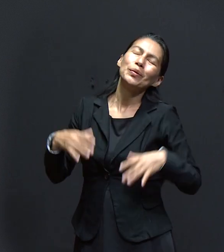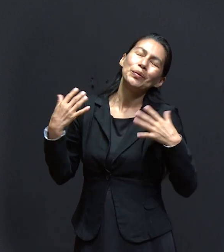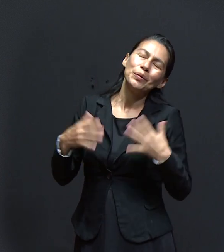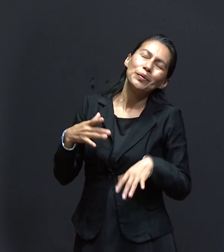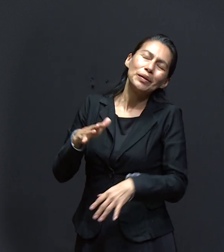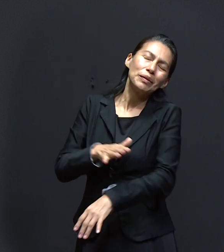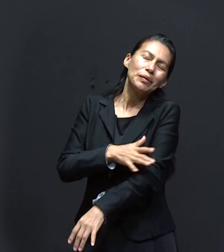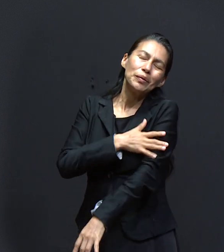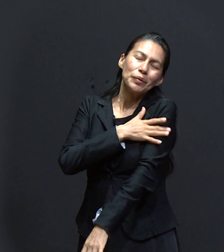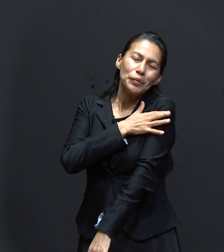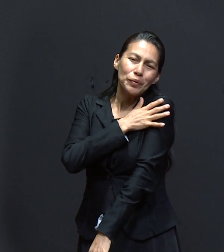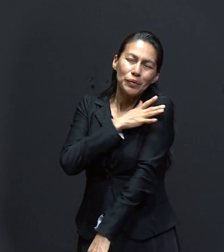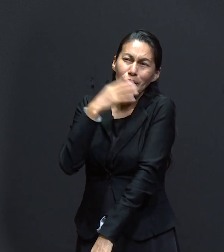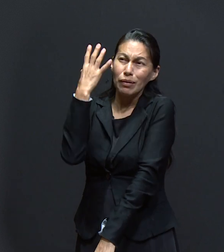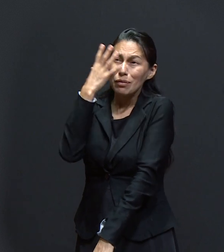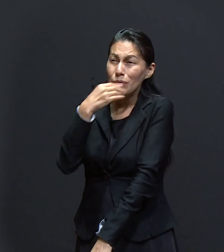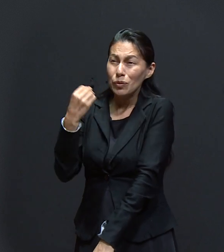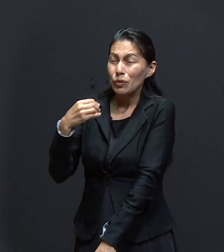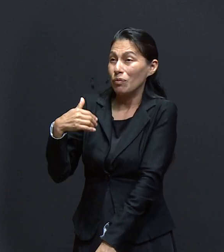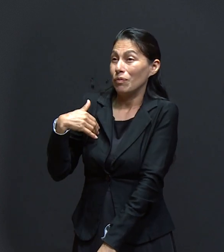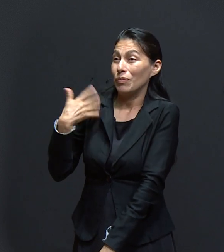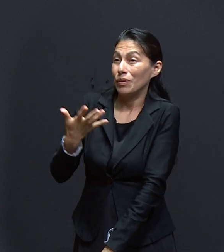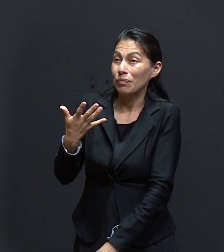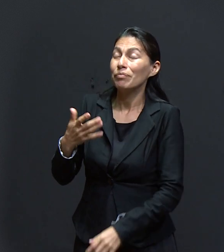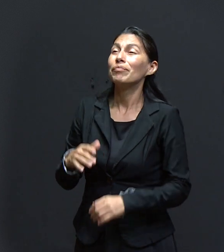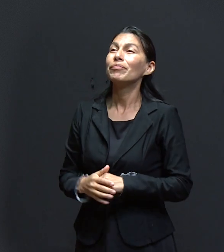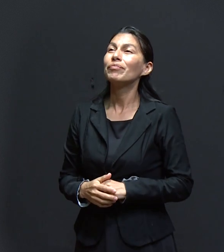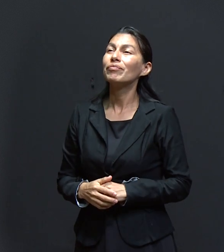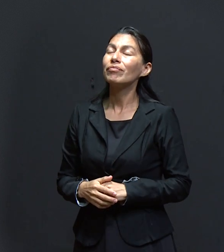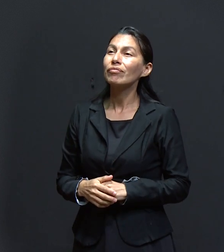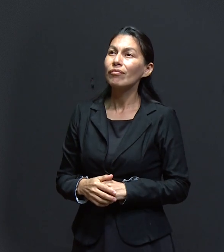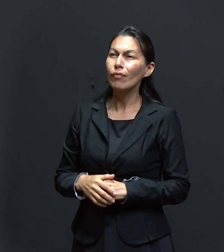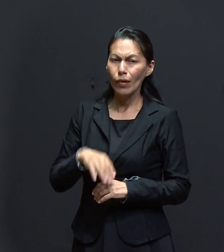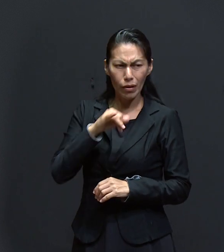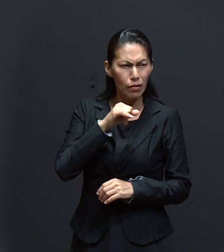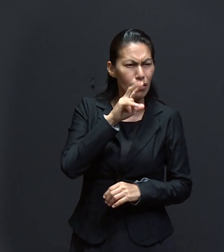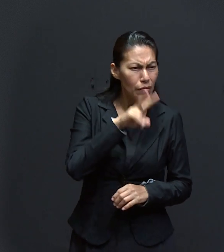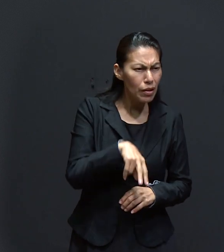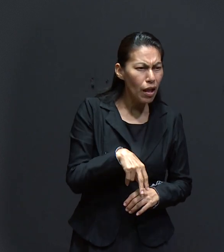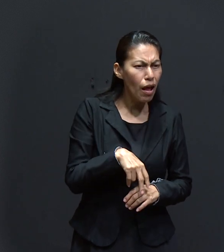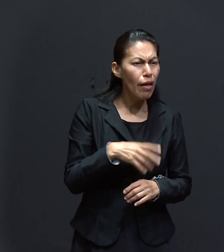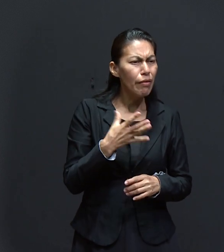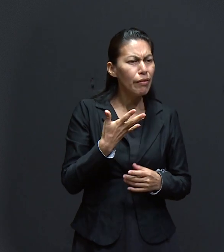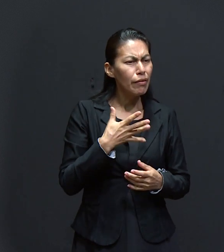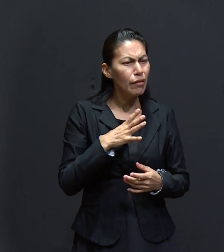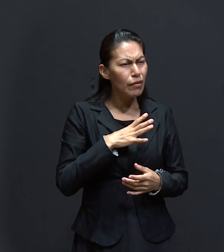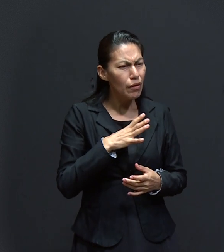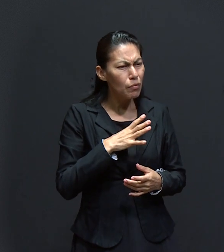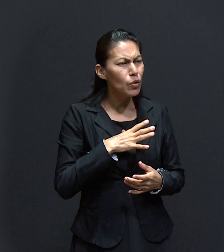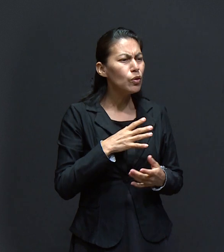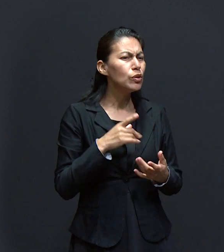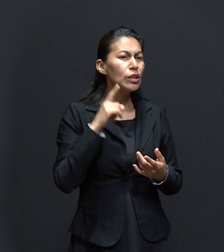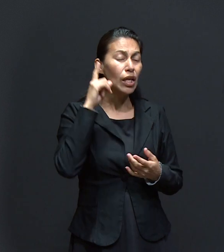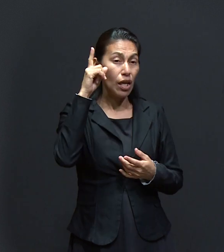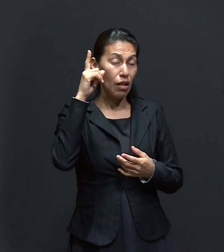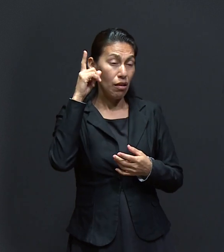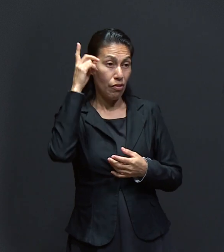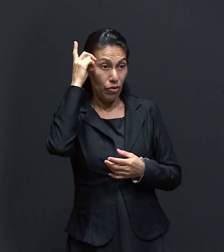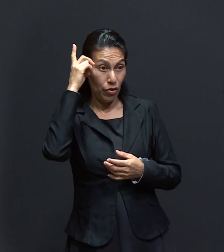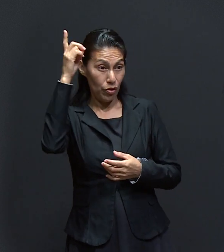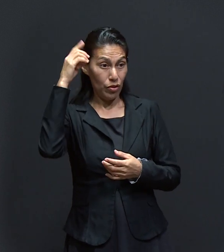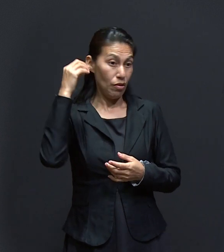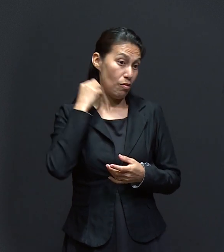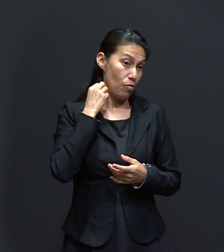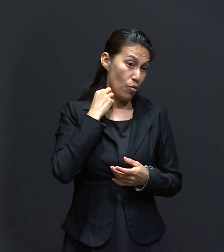explicar en los detalles es un milagro maravilloso tenemos un intercesor en el cielo y tenemos un